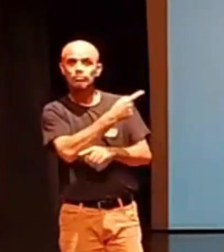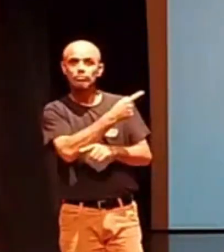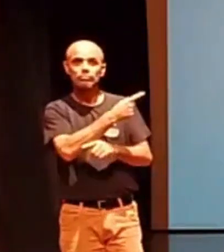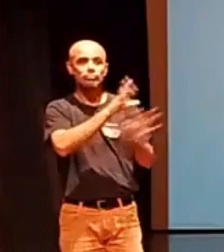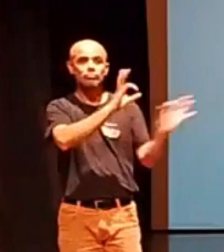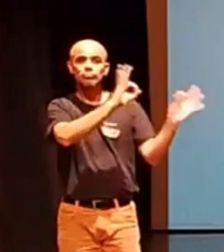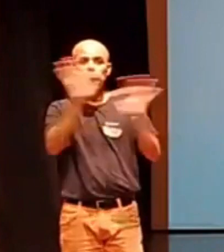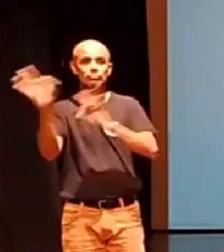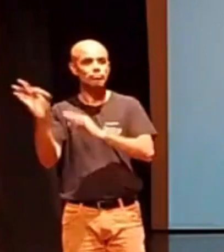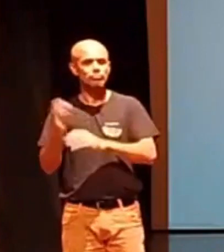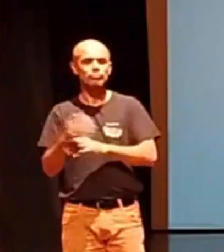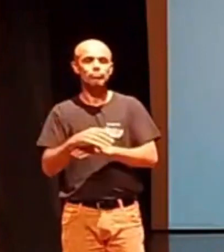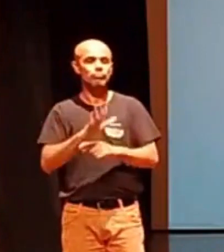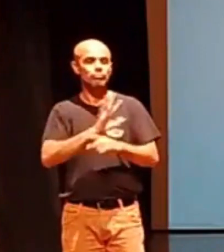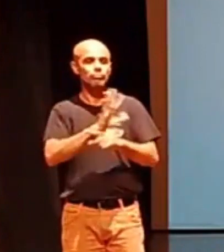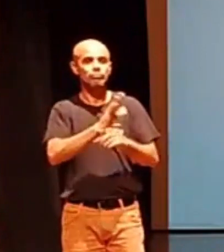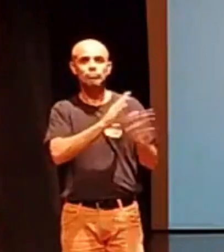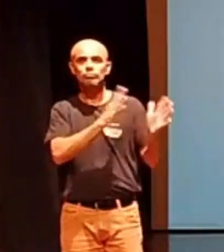passar.